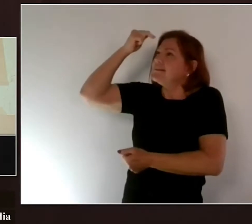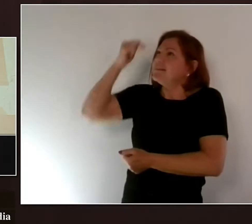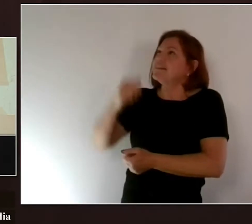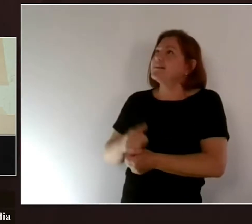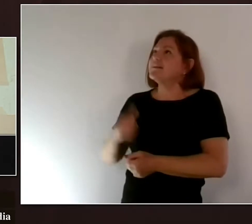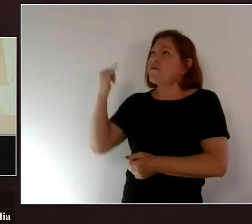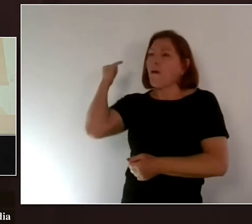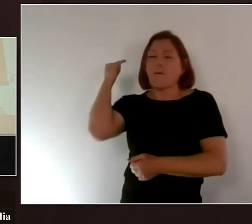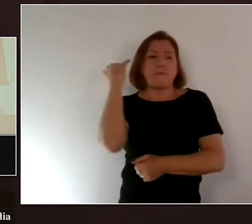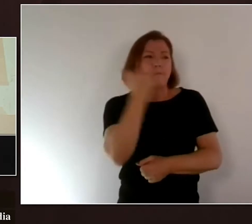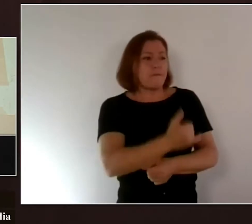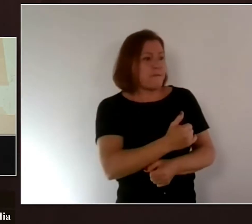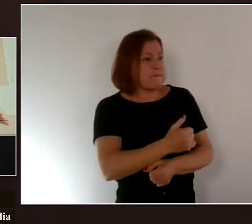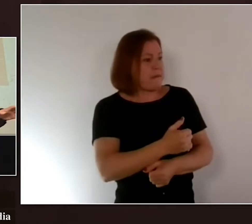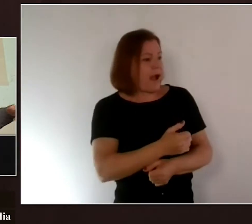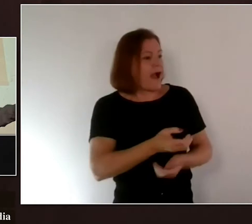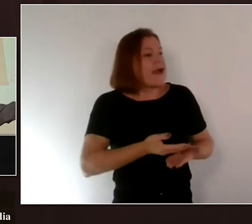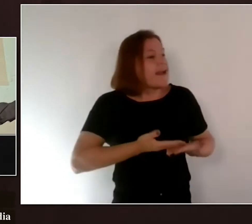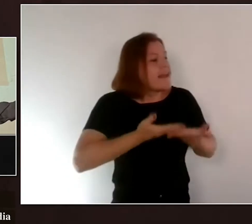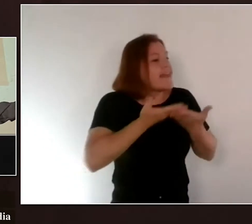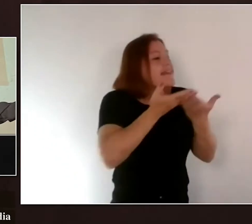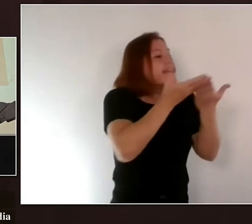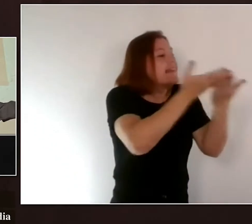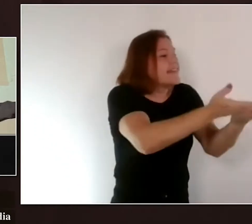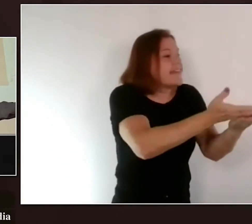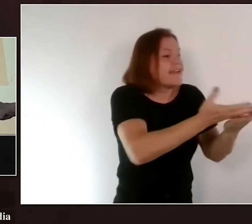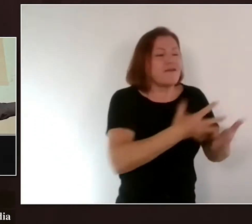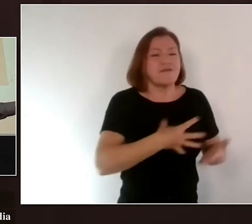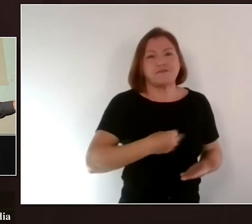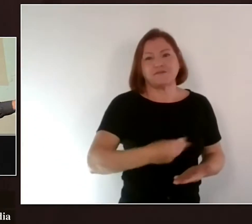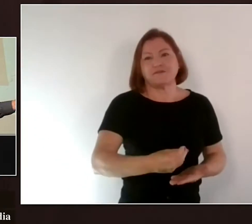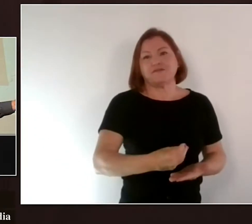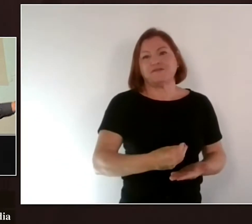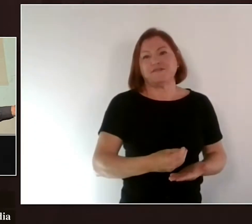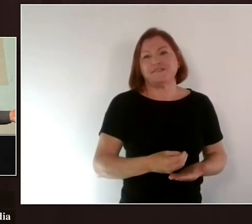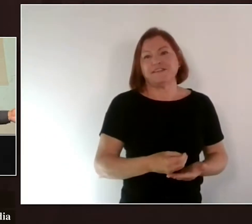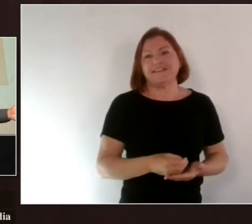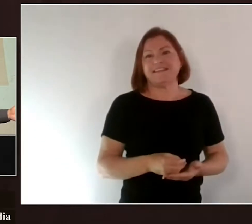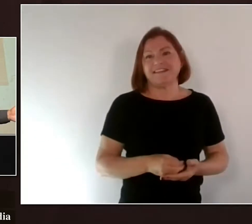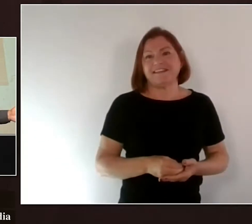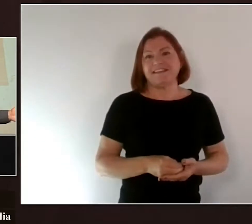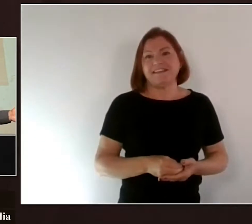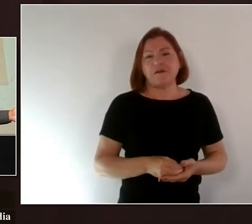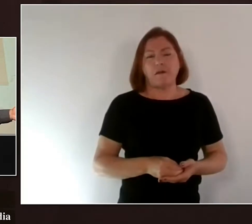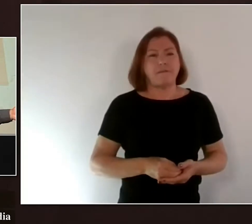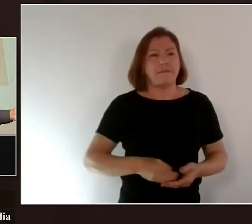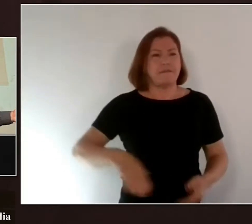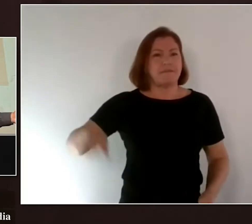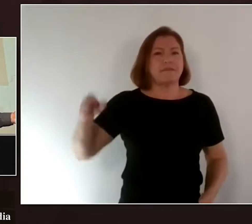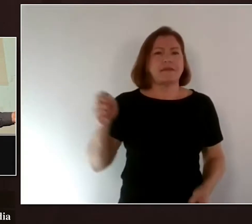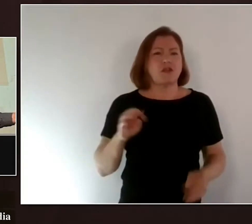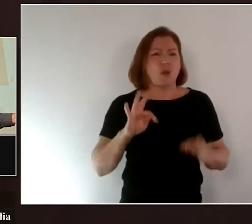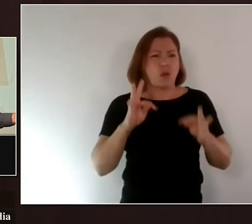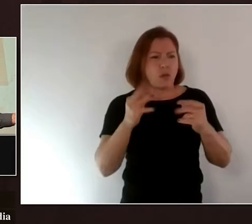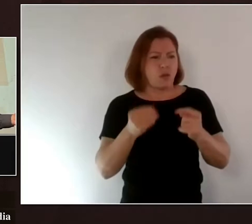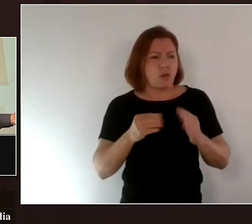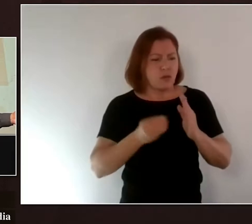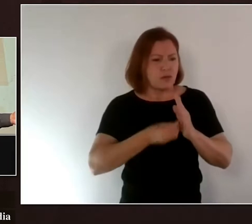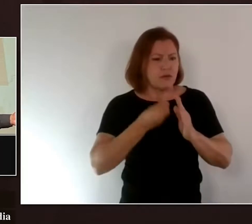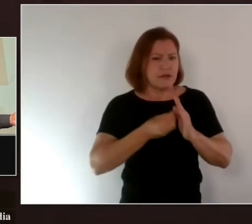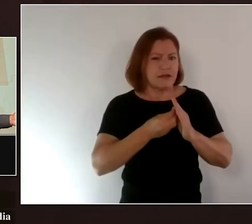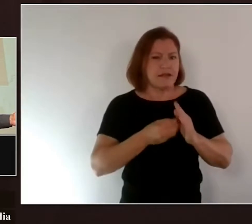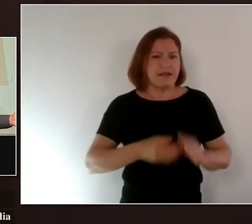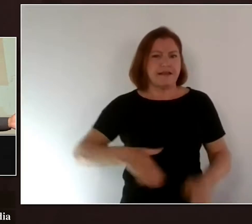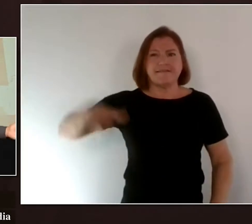presente. Primeiro a igreja toda atendeu a convocação, generosamente e